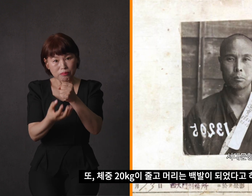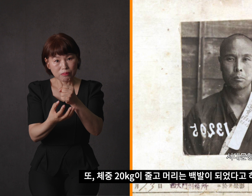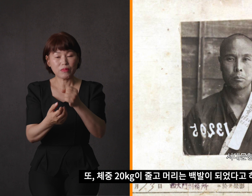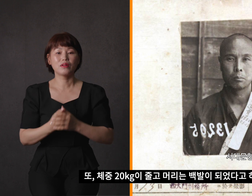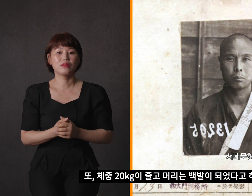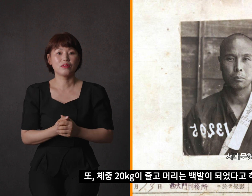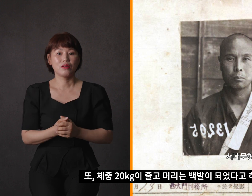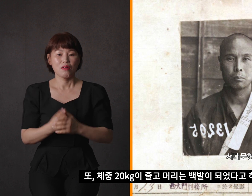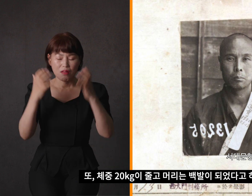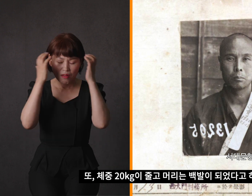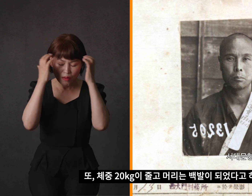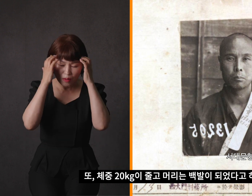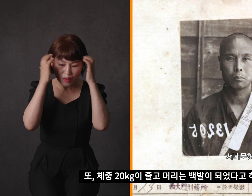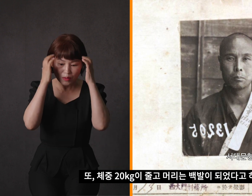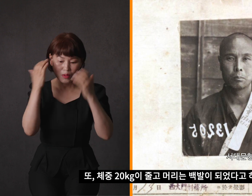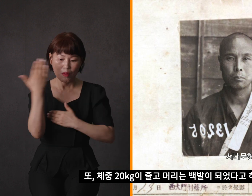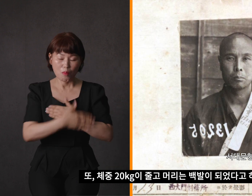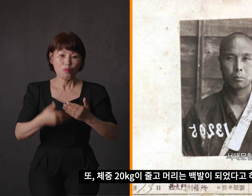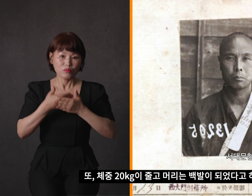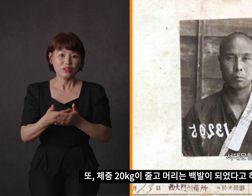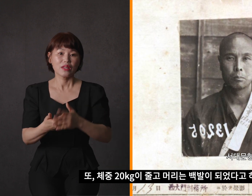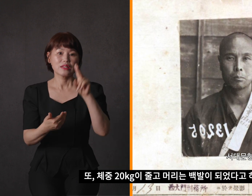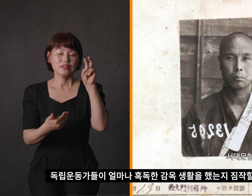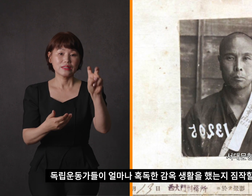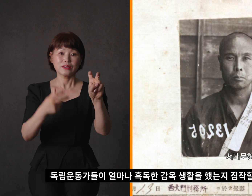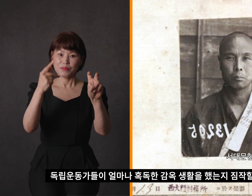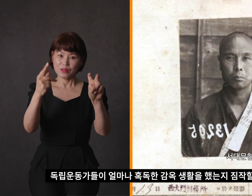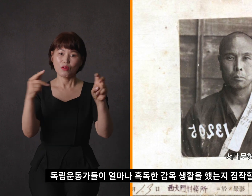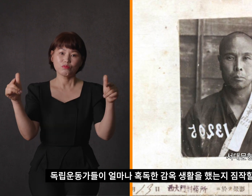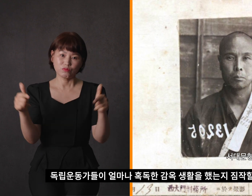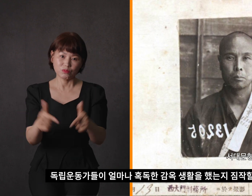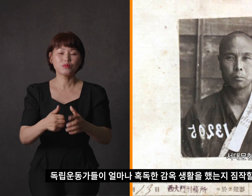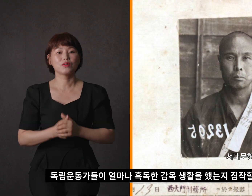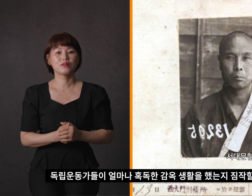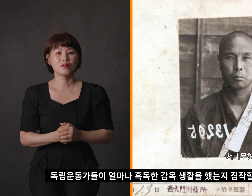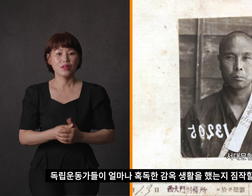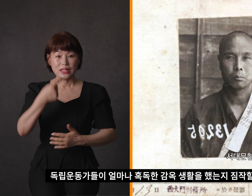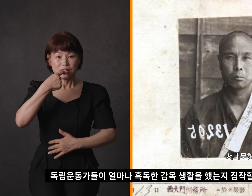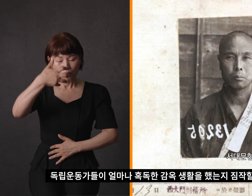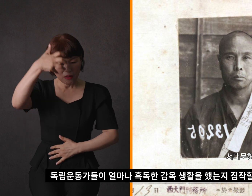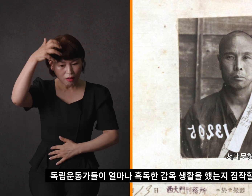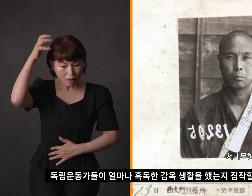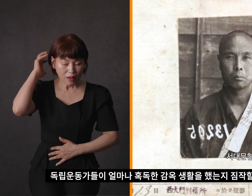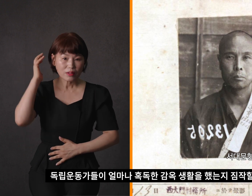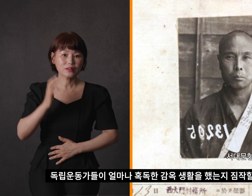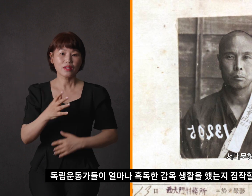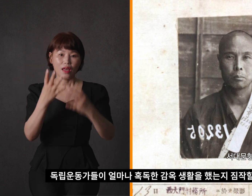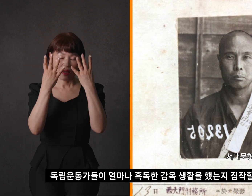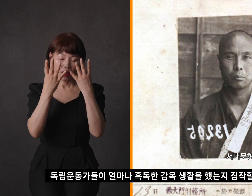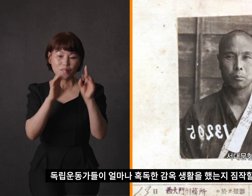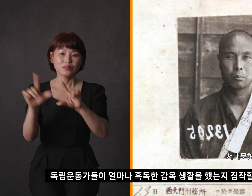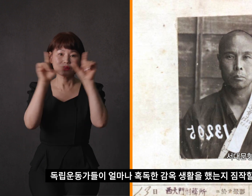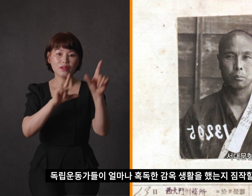체중 20kg이 줄고 머리는 백발이 되었다고 하니 독립운동가들이 얼마나 혹독한 감옥 생활을